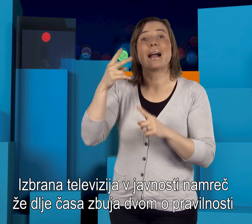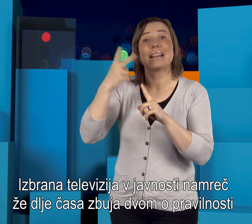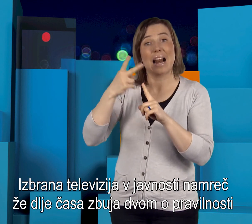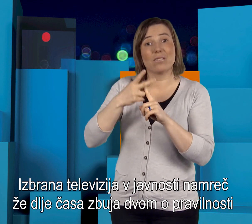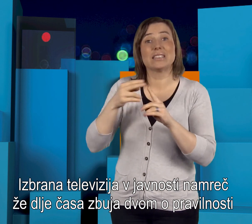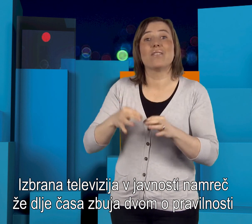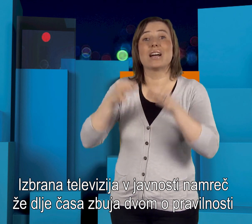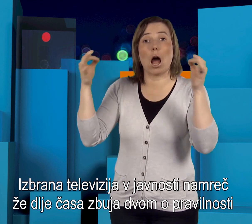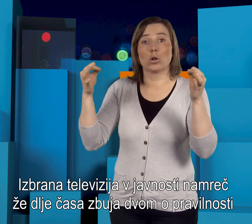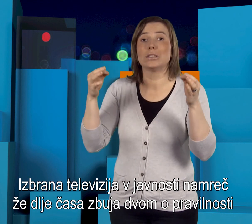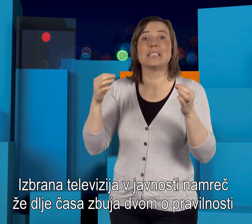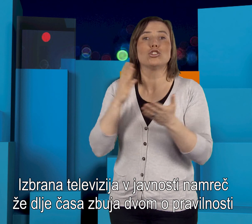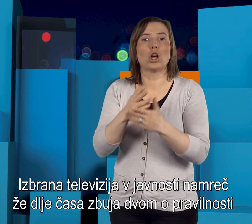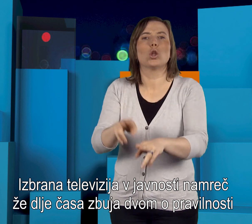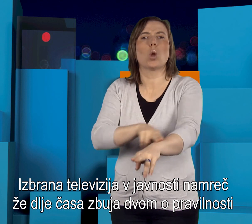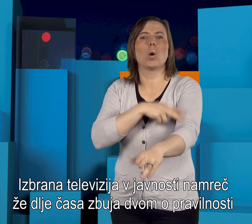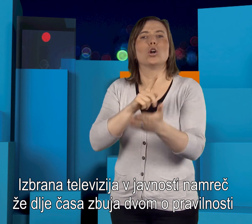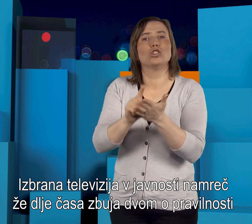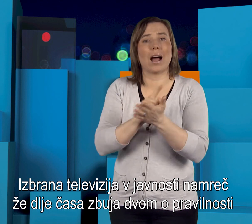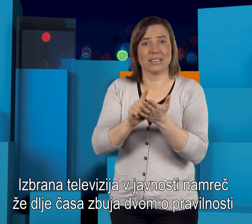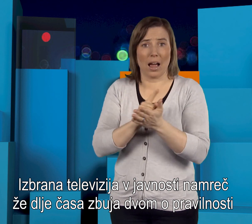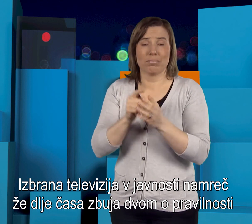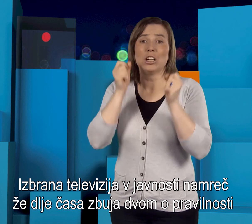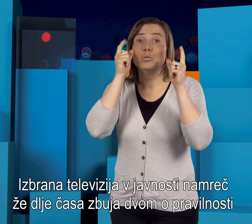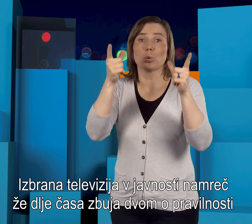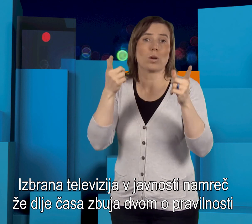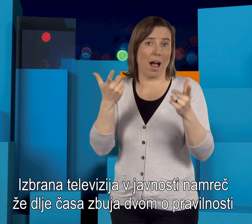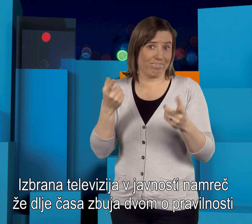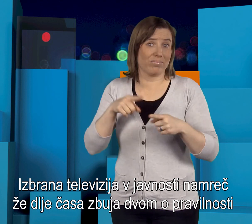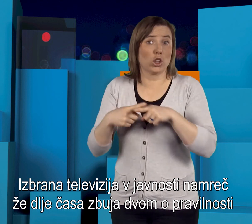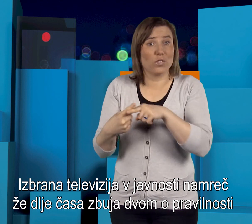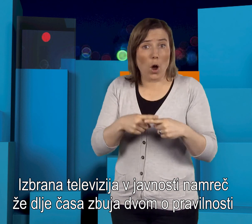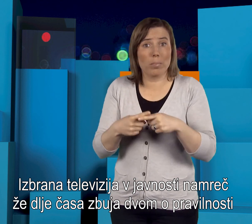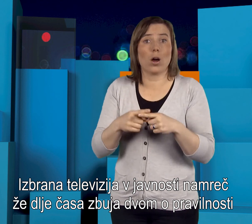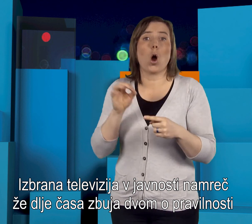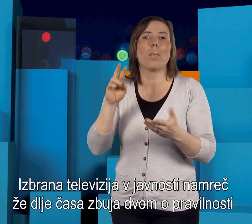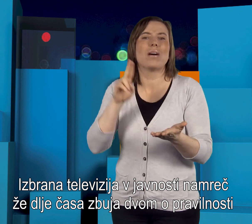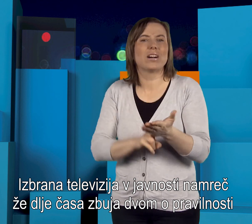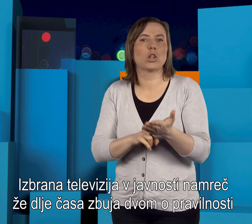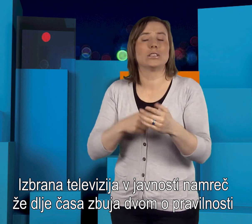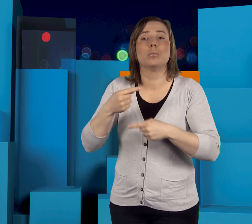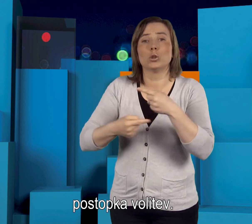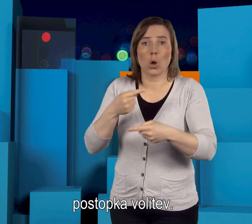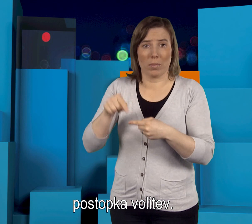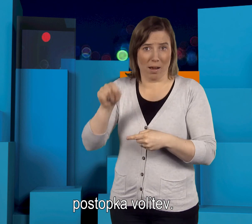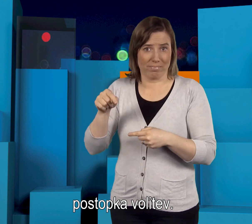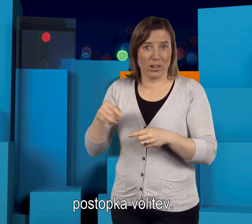Izbrana televizija v javnosti namreč že dlje časa zbuja dvom o pravilnosti postopka volitev.